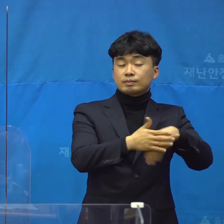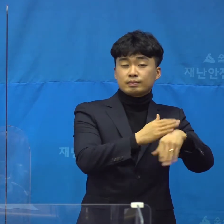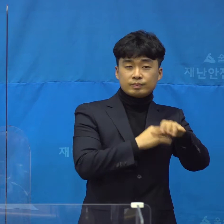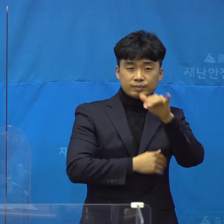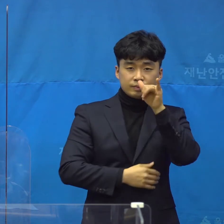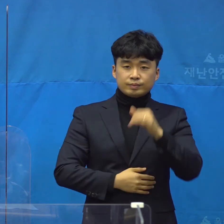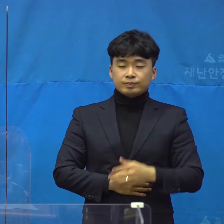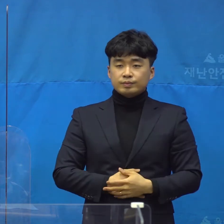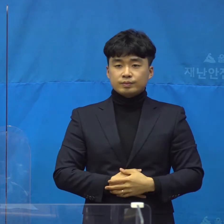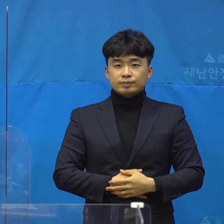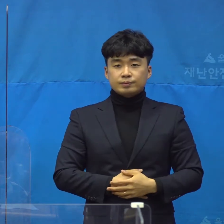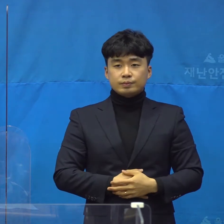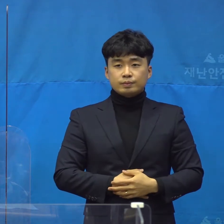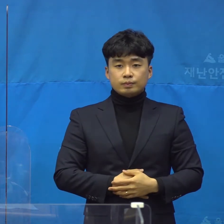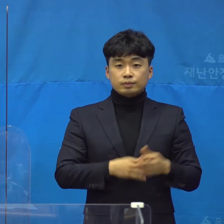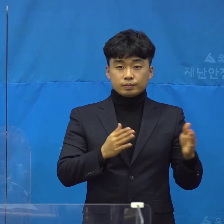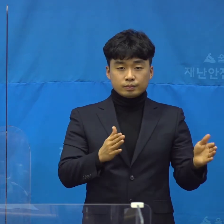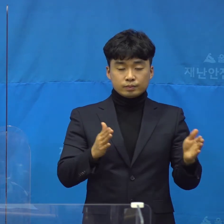4페이지입니다.